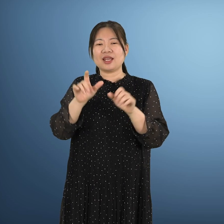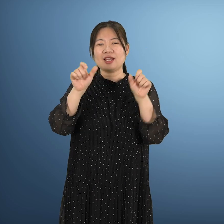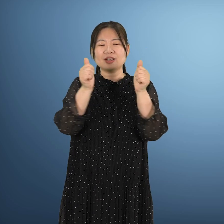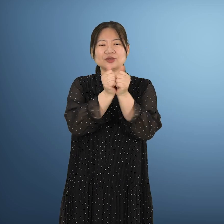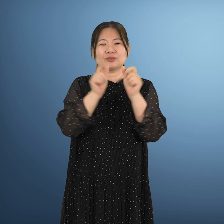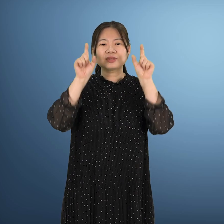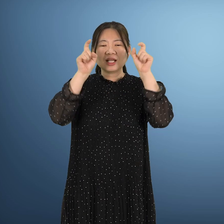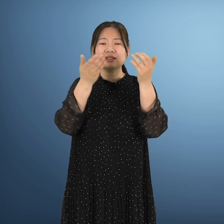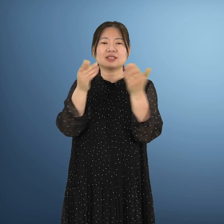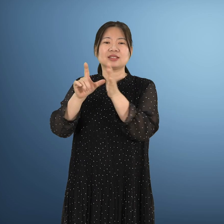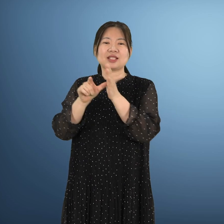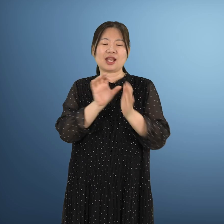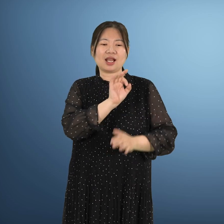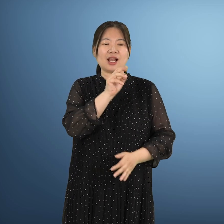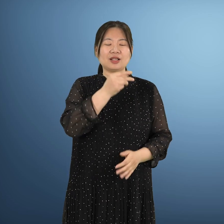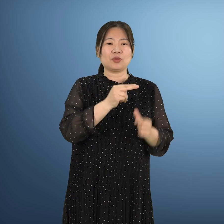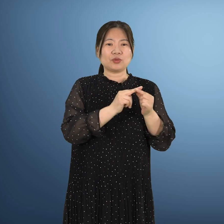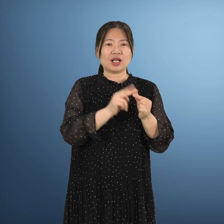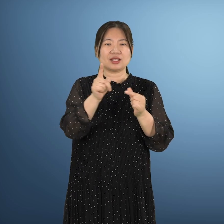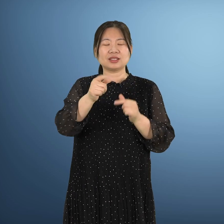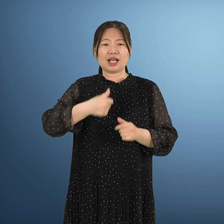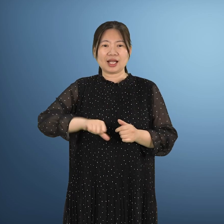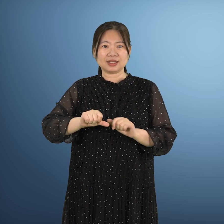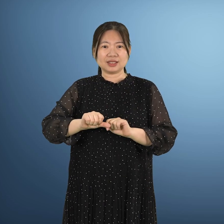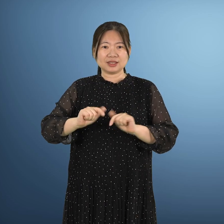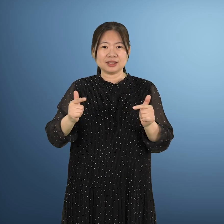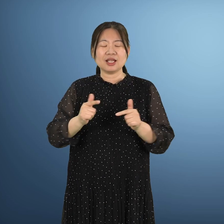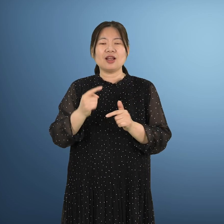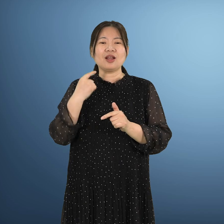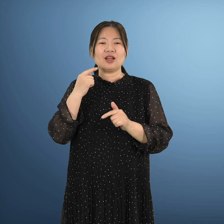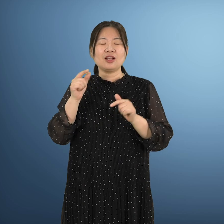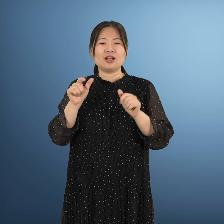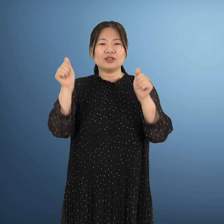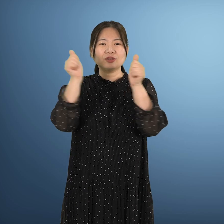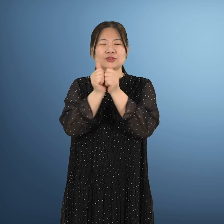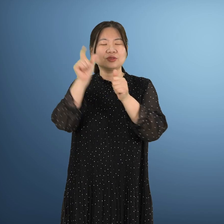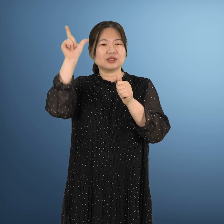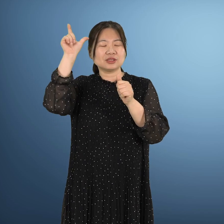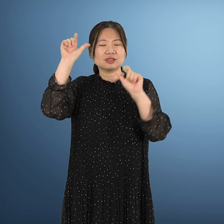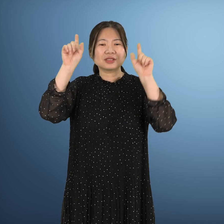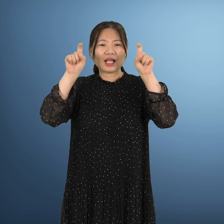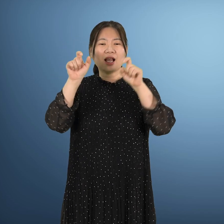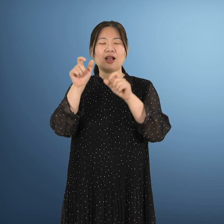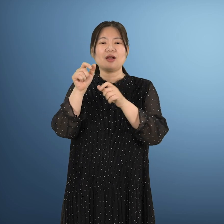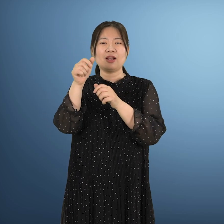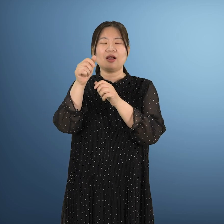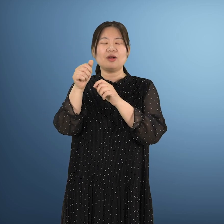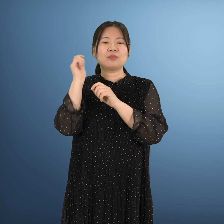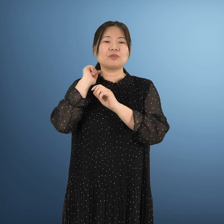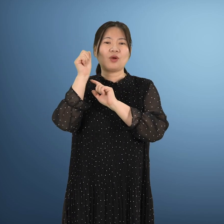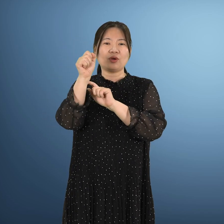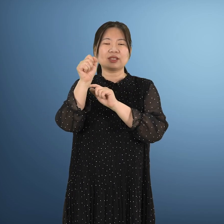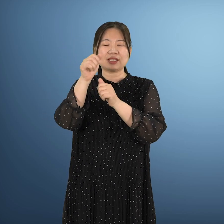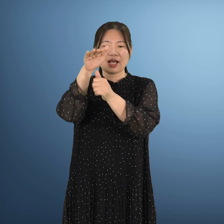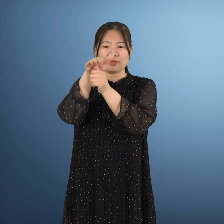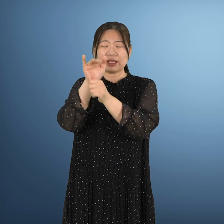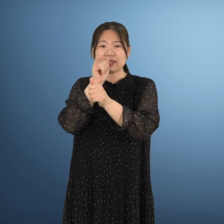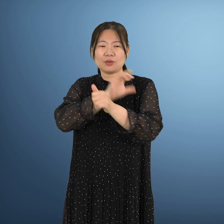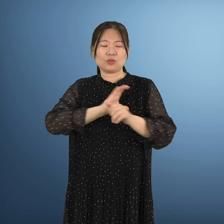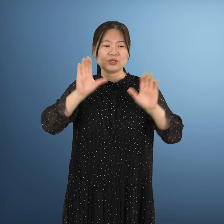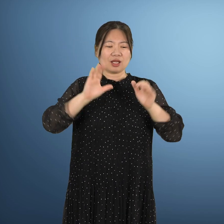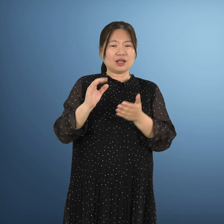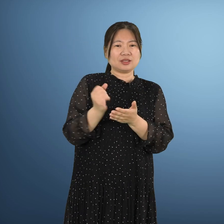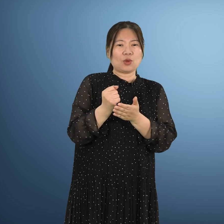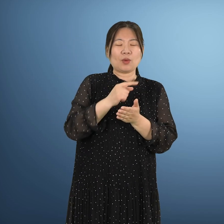드릴새 아론과 그의 아들들이 그 숫양의 머리에 안수하며 모세가 잡고 그